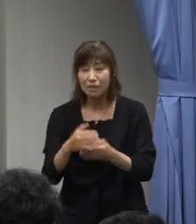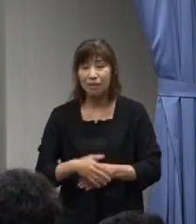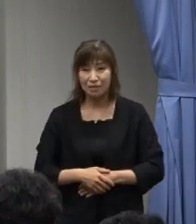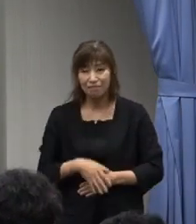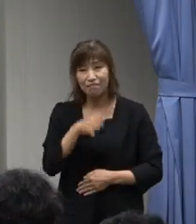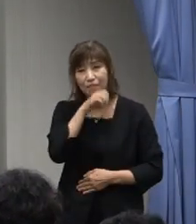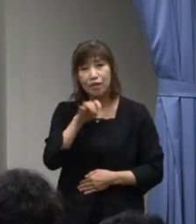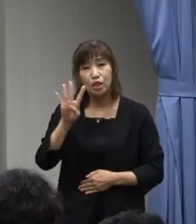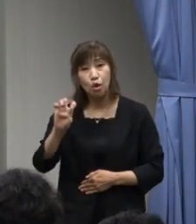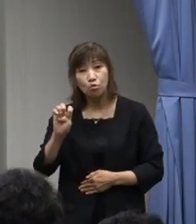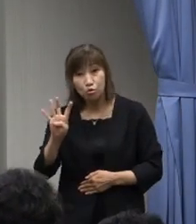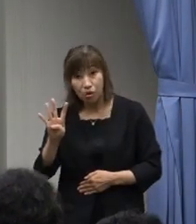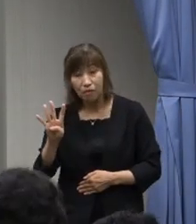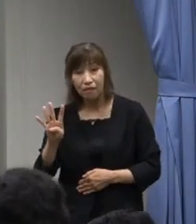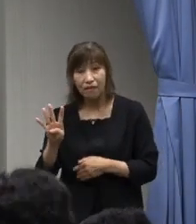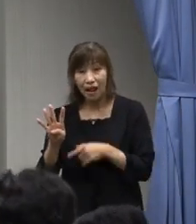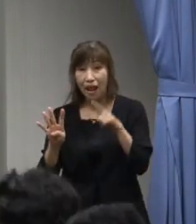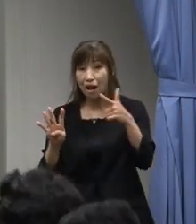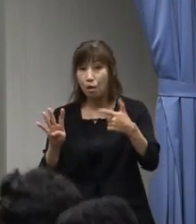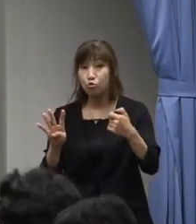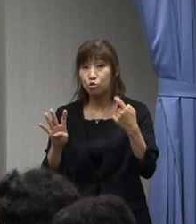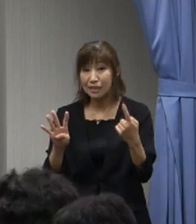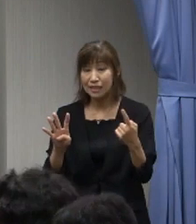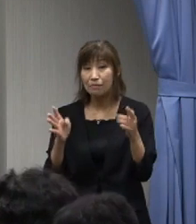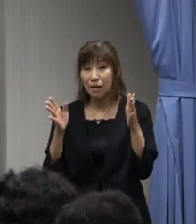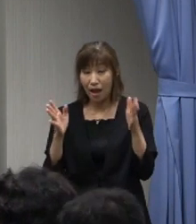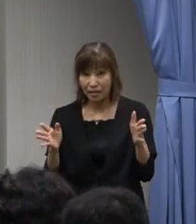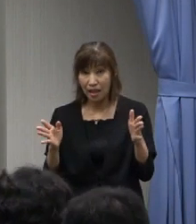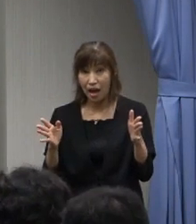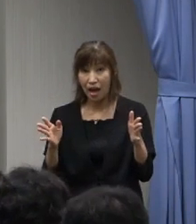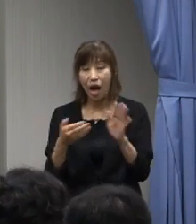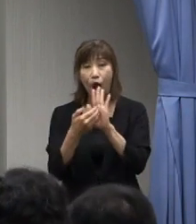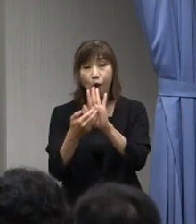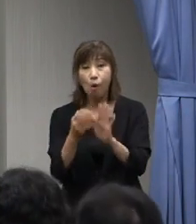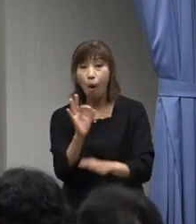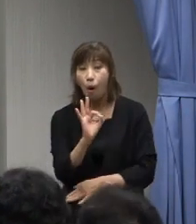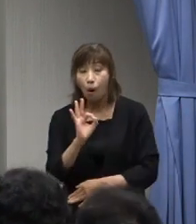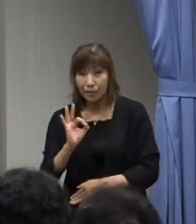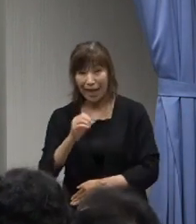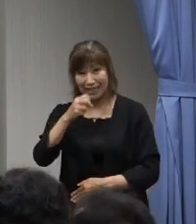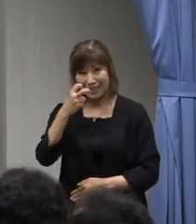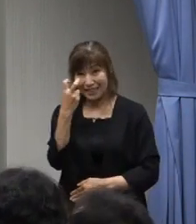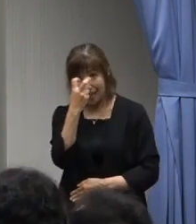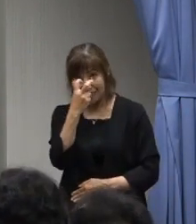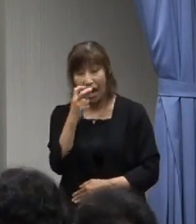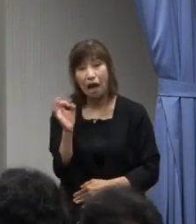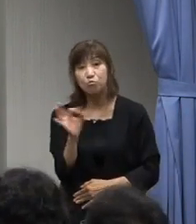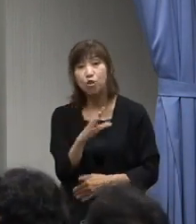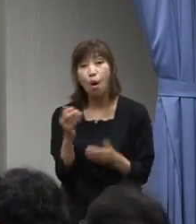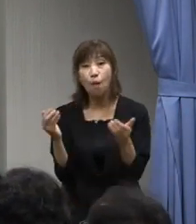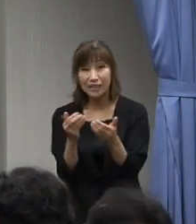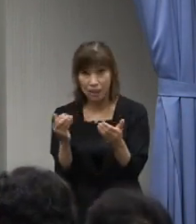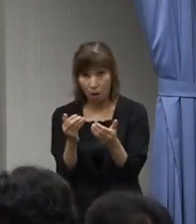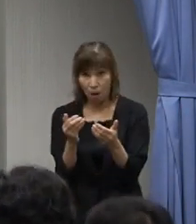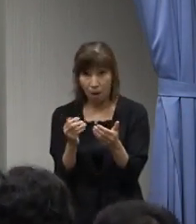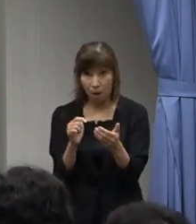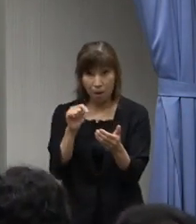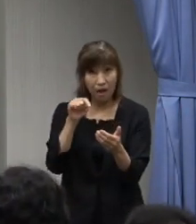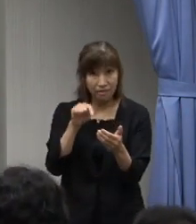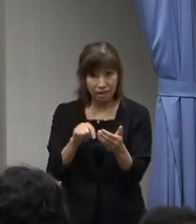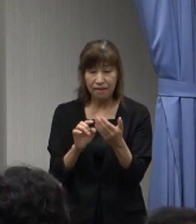44歳から61歳の抗体検査を受けた陽性診療事業ということがありますけれども、例え